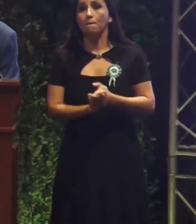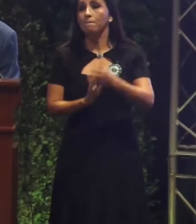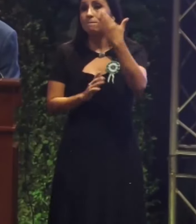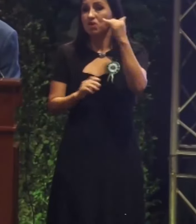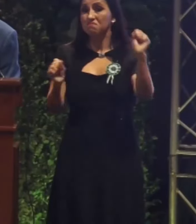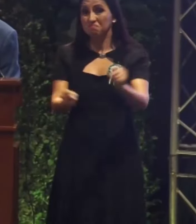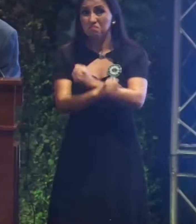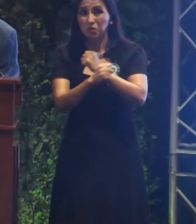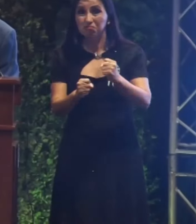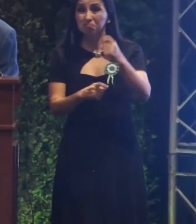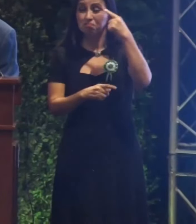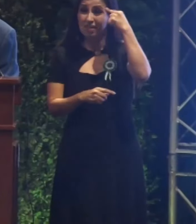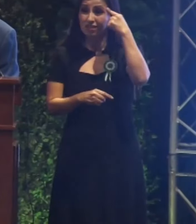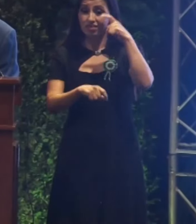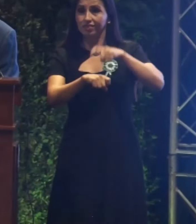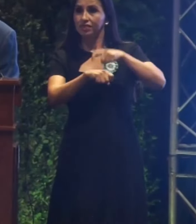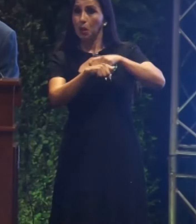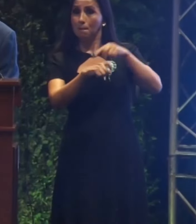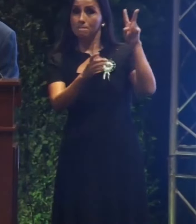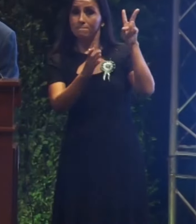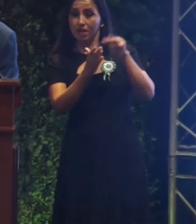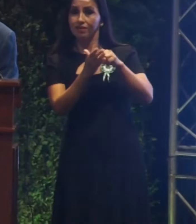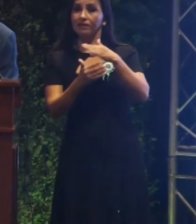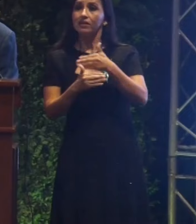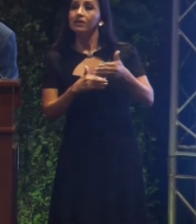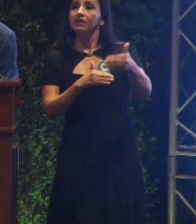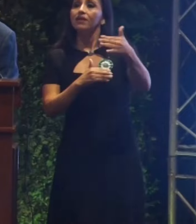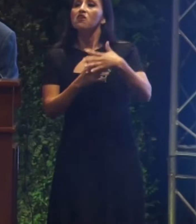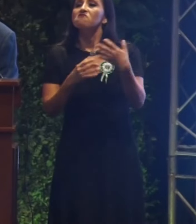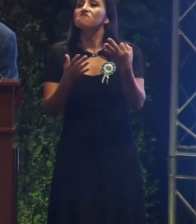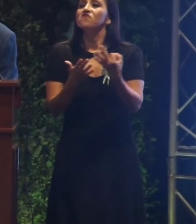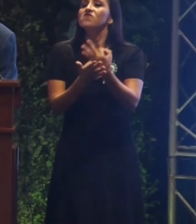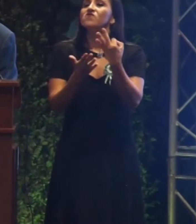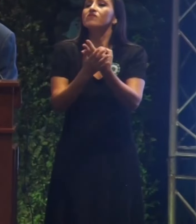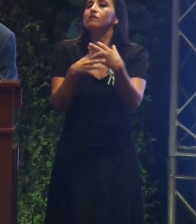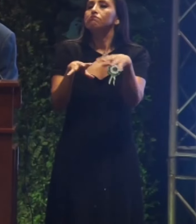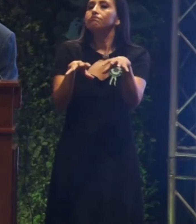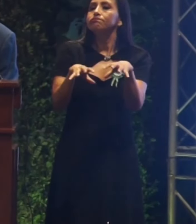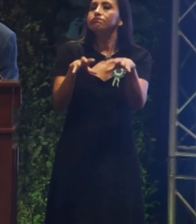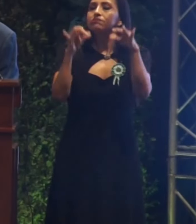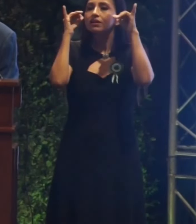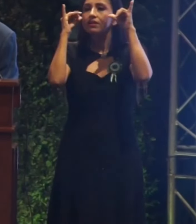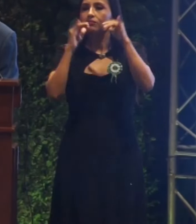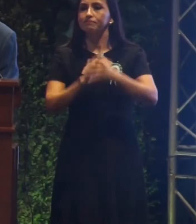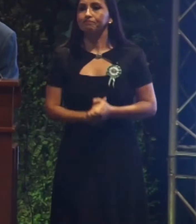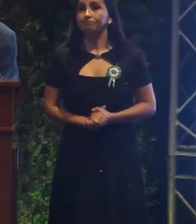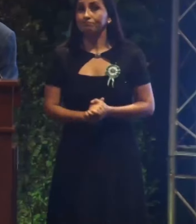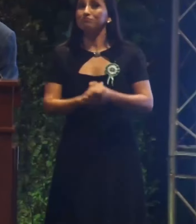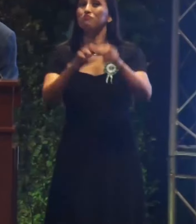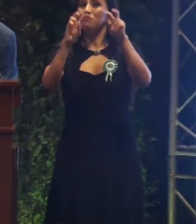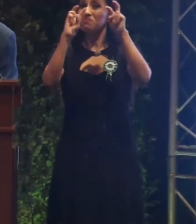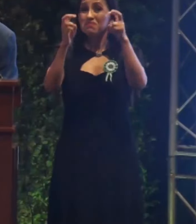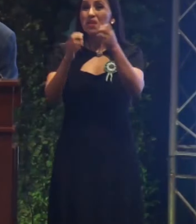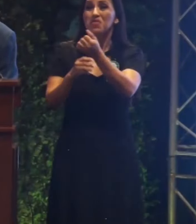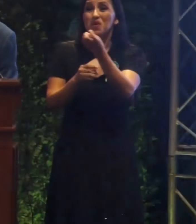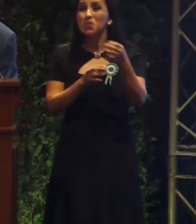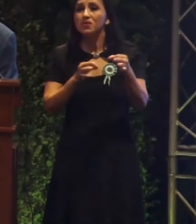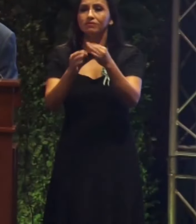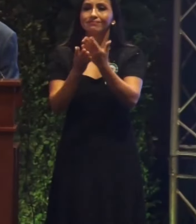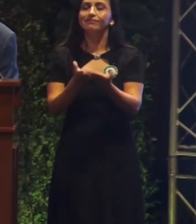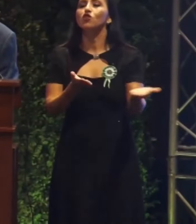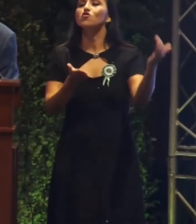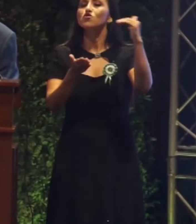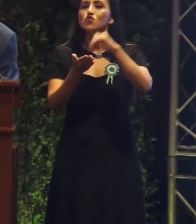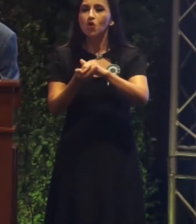porque es imposible pensar en ese tiempo en carne fresca o congelada. Este tema de alguna manera se repite